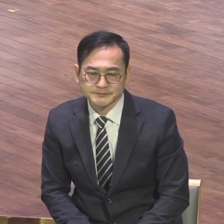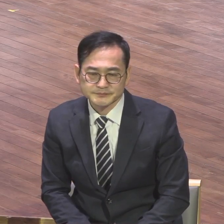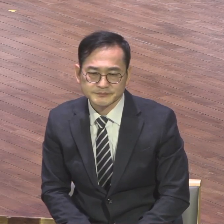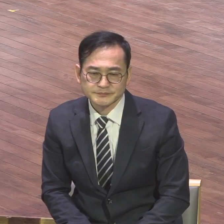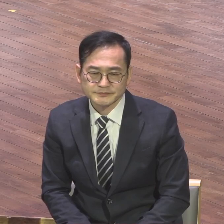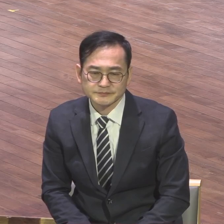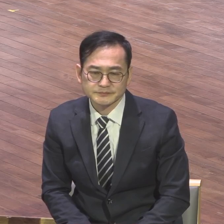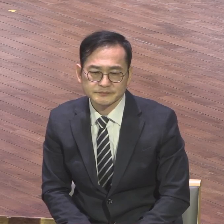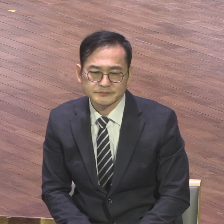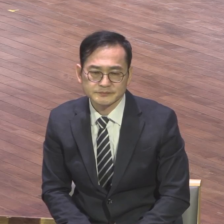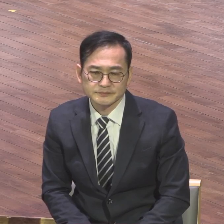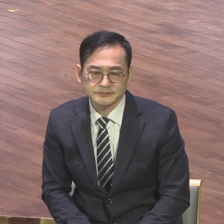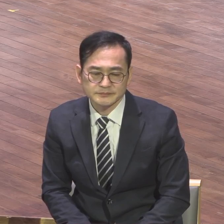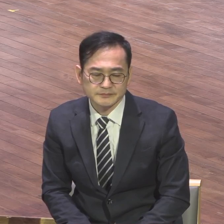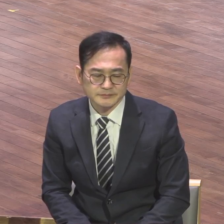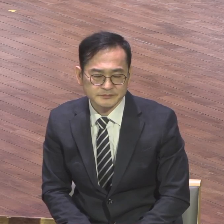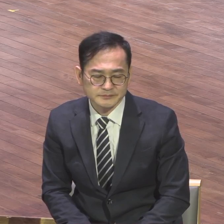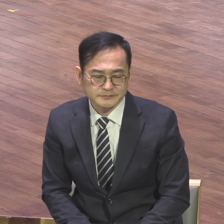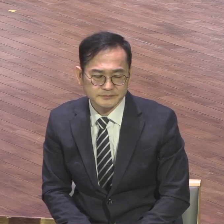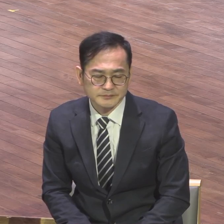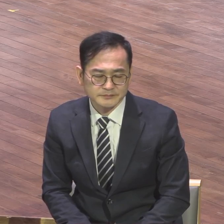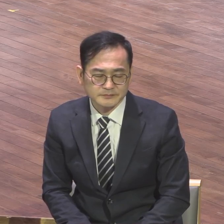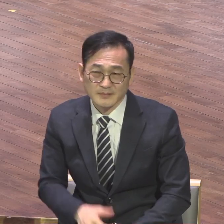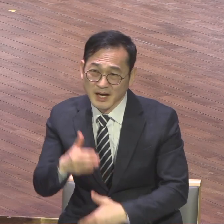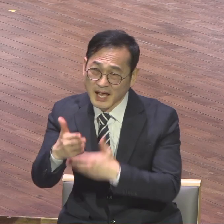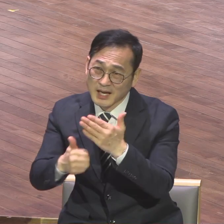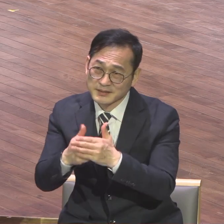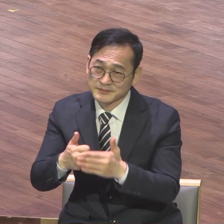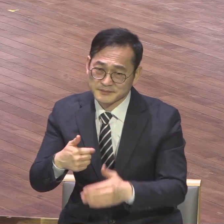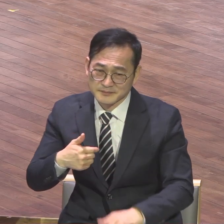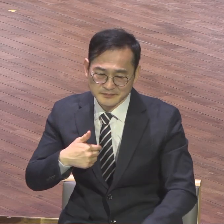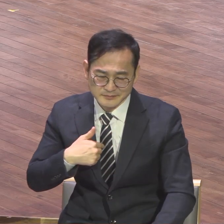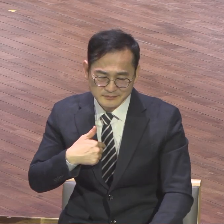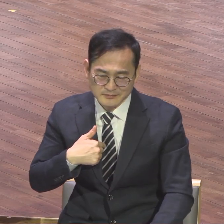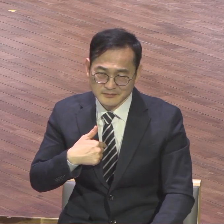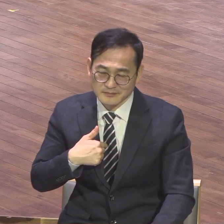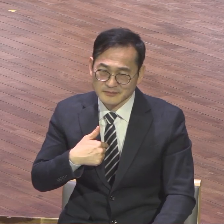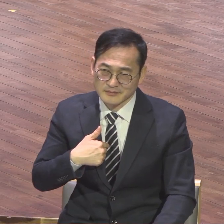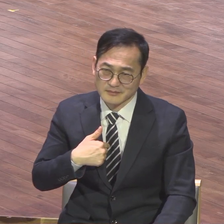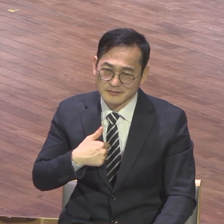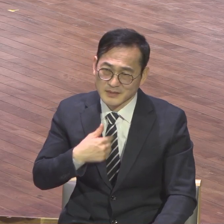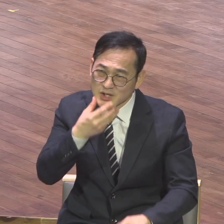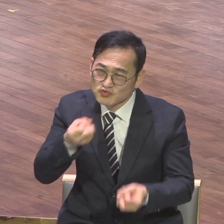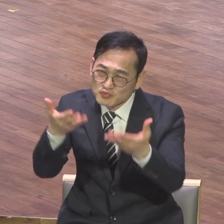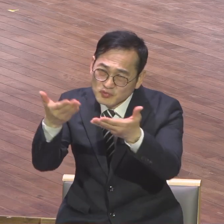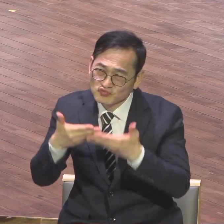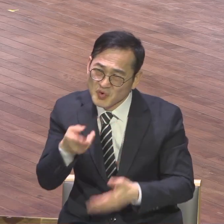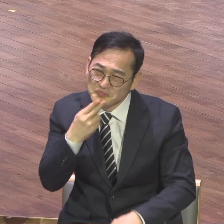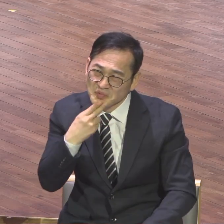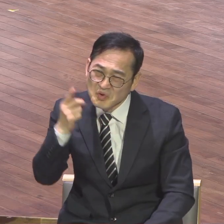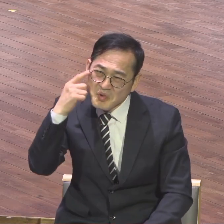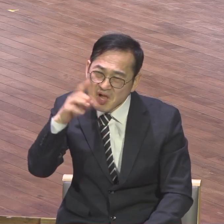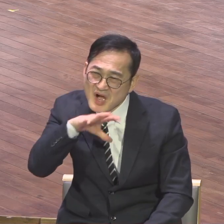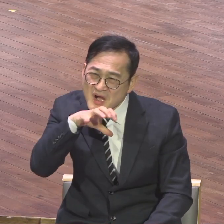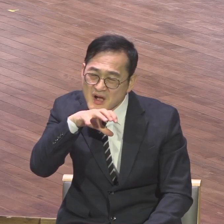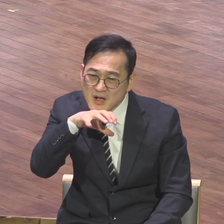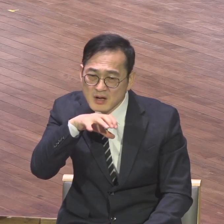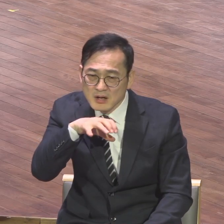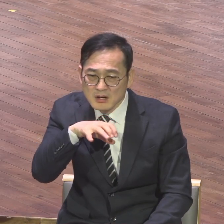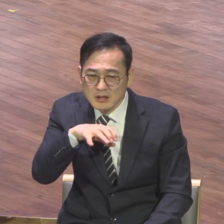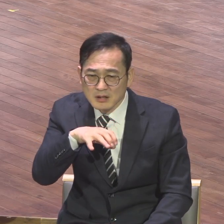기도응답 못 받는 소리 하지 말고 하나님 왜 나를 괄시하냐, 나를 왜 축복 안 하냐 말하지 말고 점검해